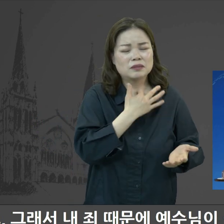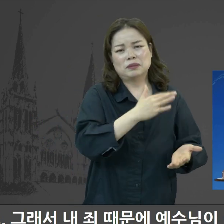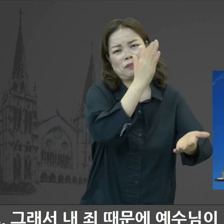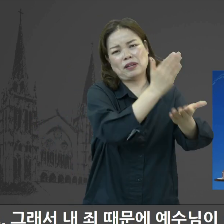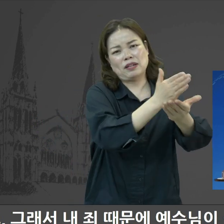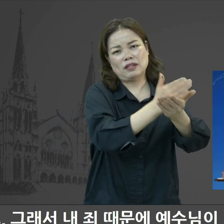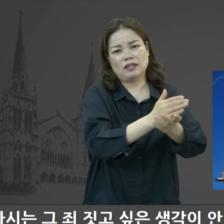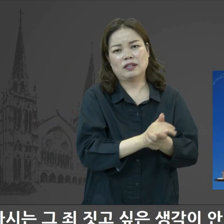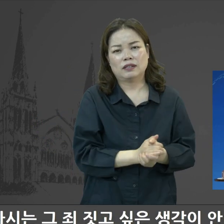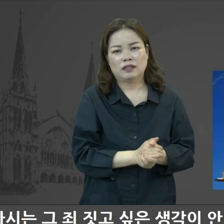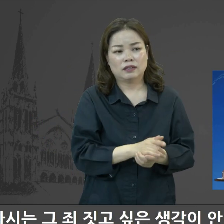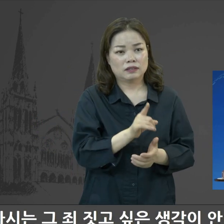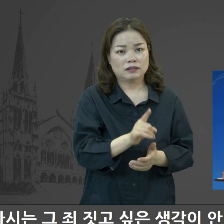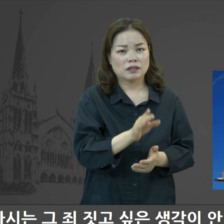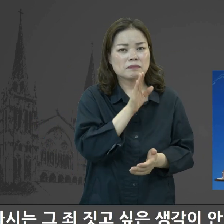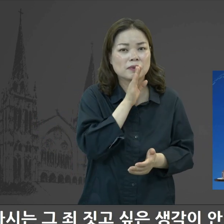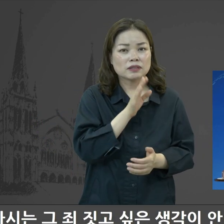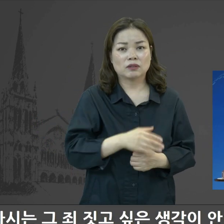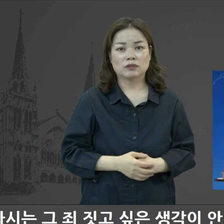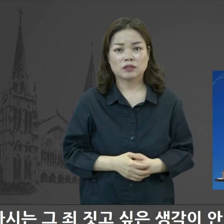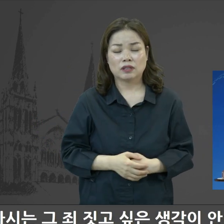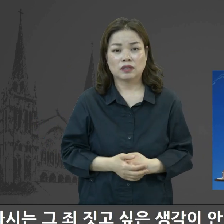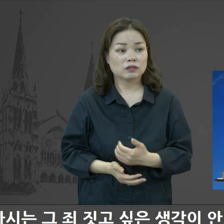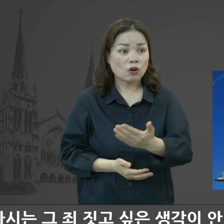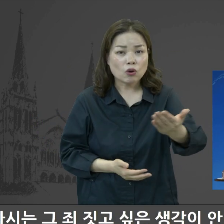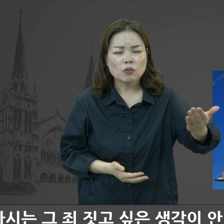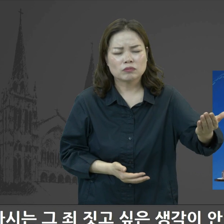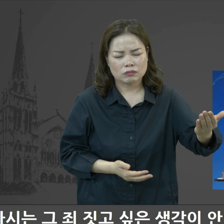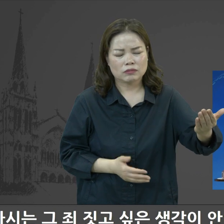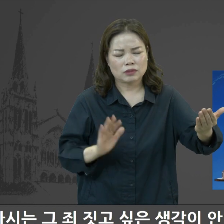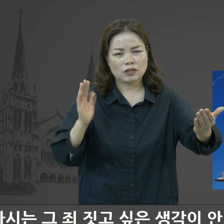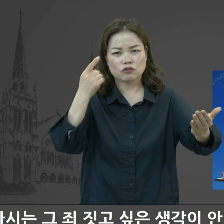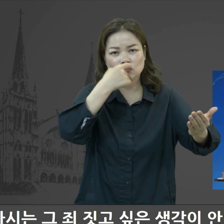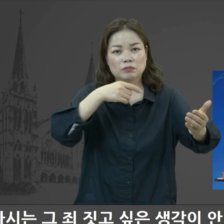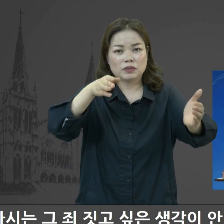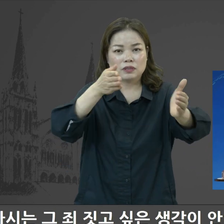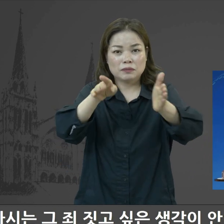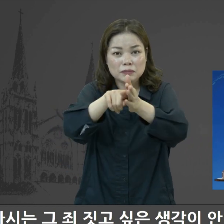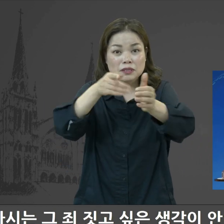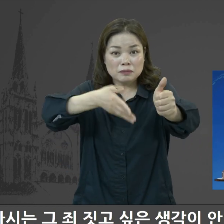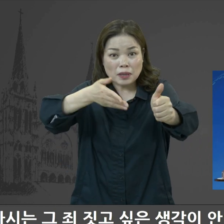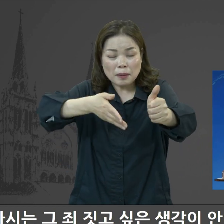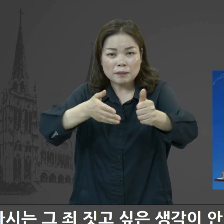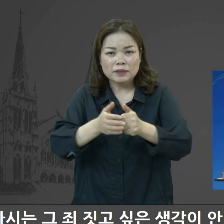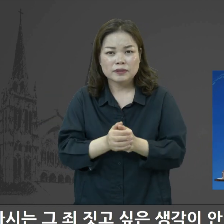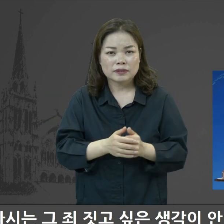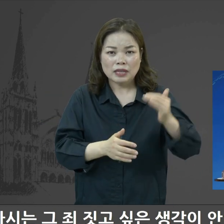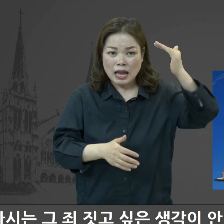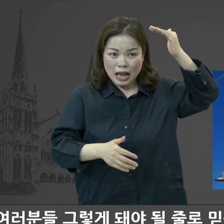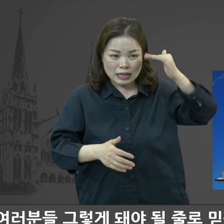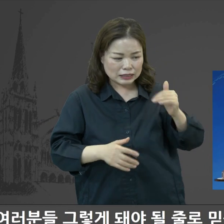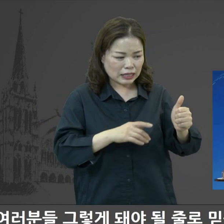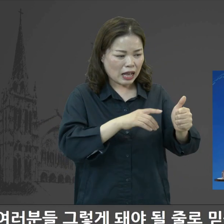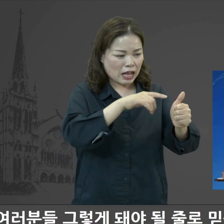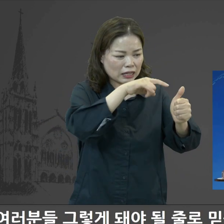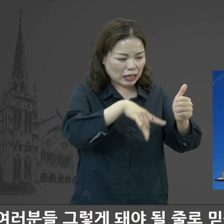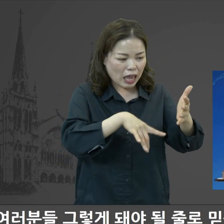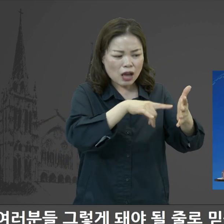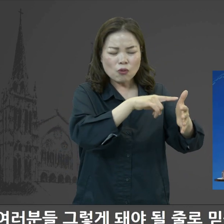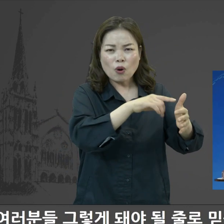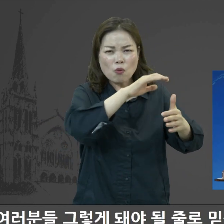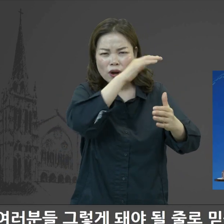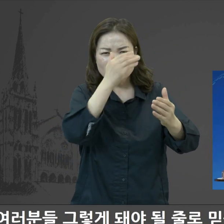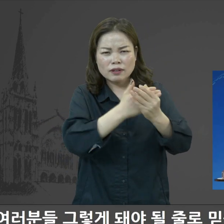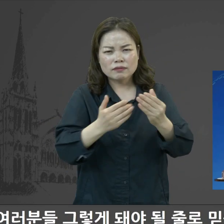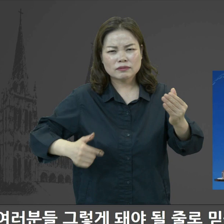거죠. 그래야 정상이에요. 여러분들 그렇게 되어야 될 줄로 믿습니다. 정말 삭개오가 완전히 회개하고